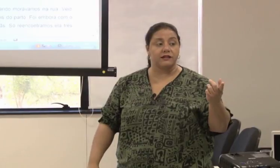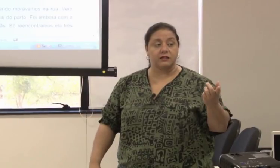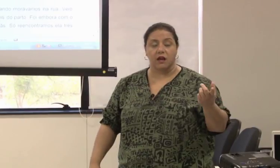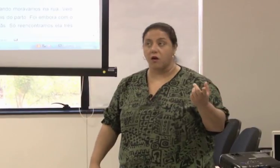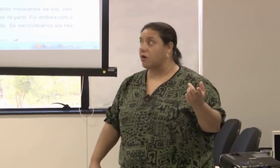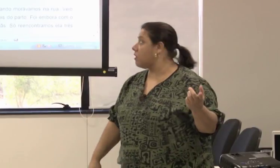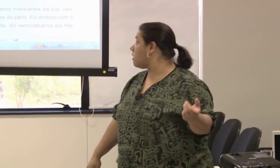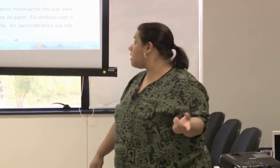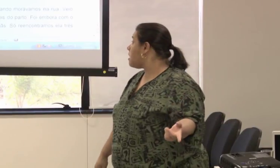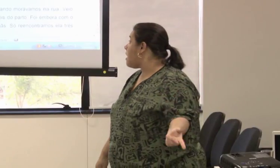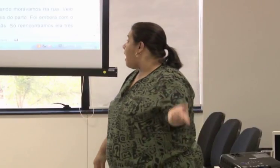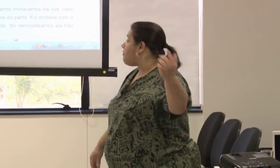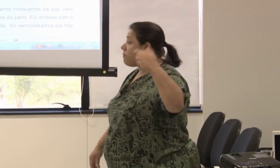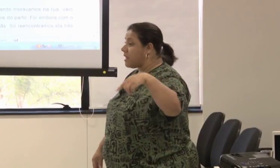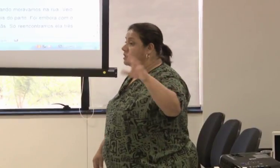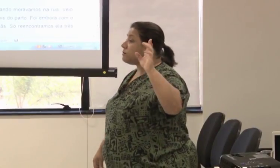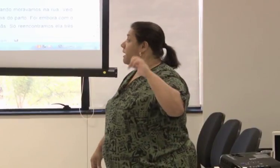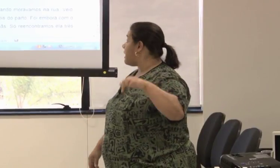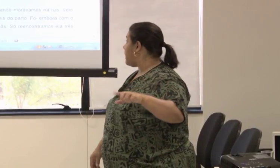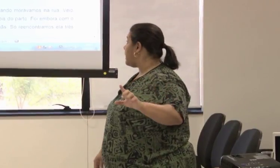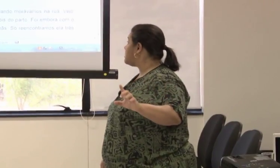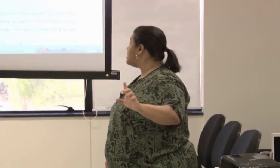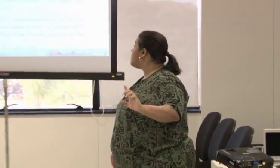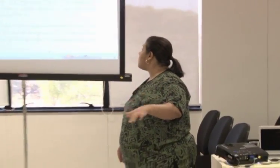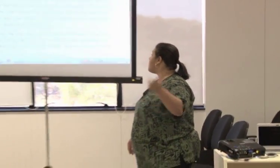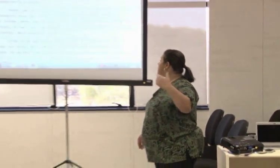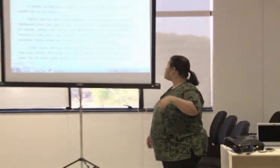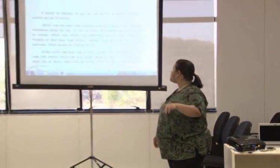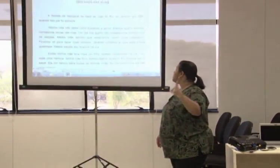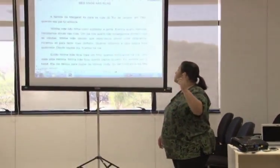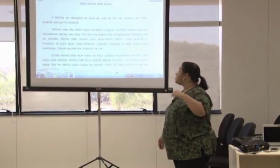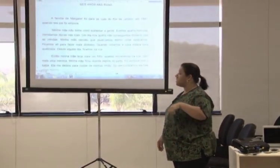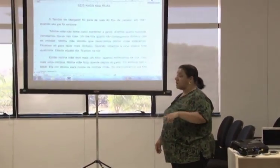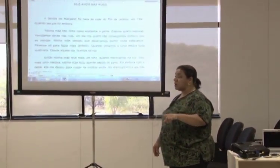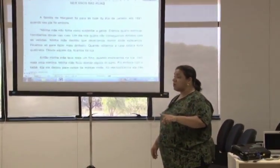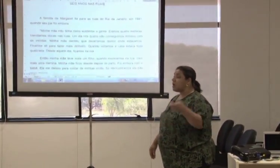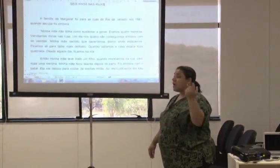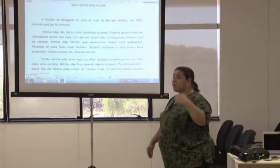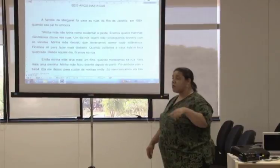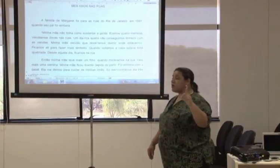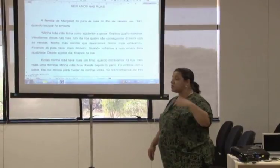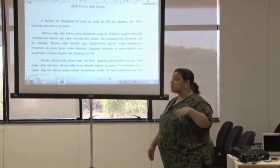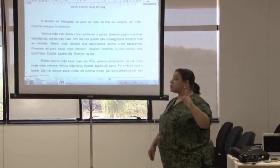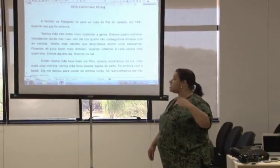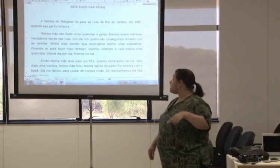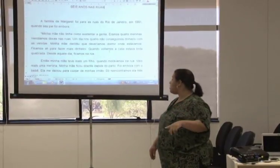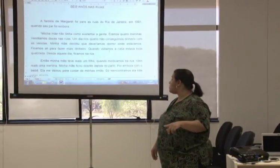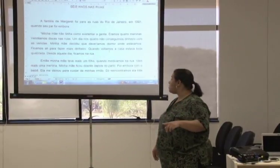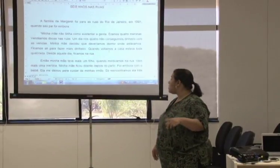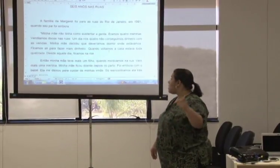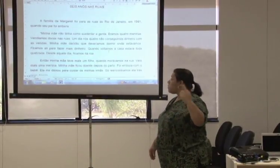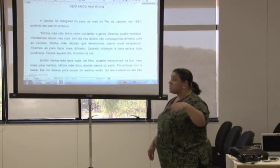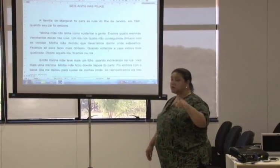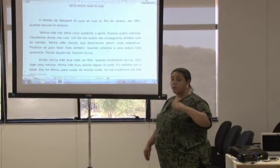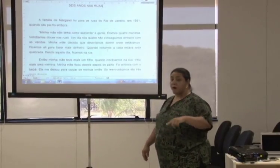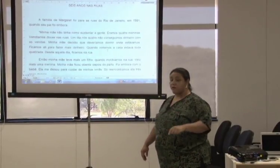assim, ó. A família de Margarete foi para as ruas do Rio de Janeiro em 1981, quando seu pai foi